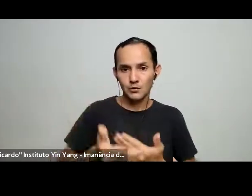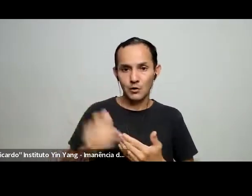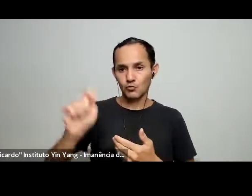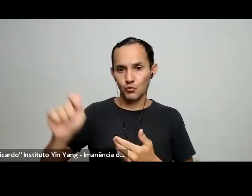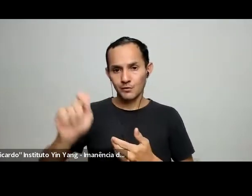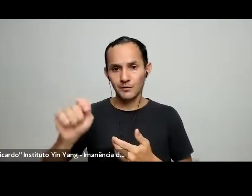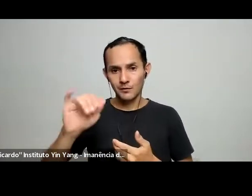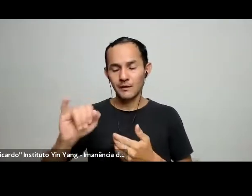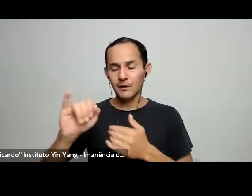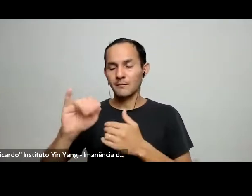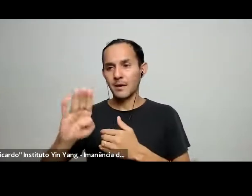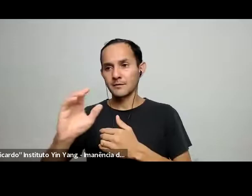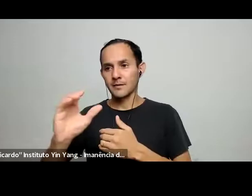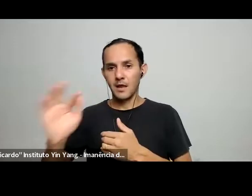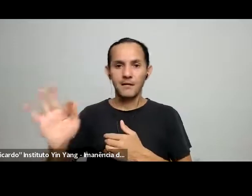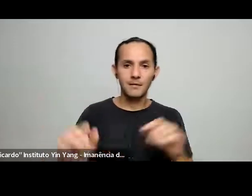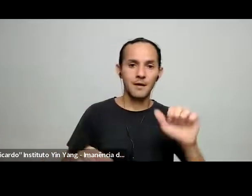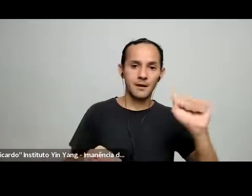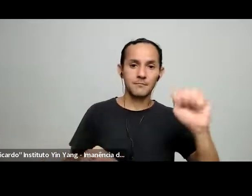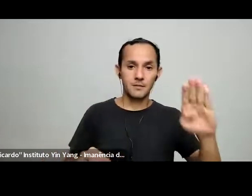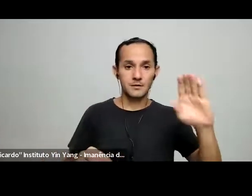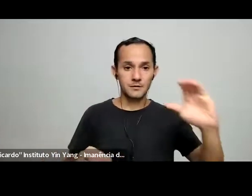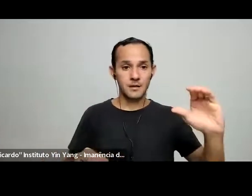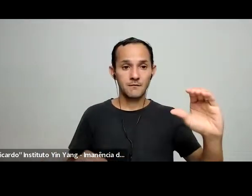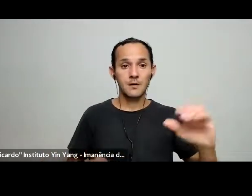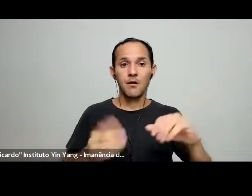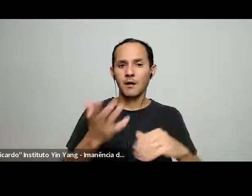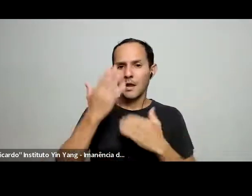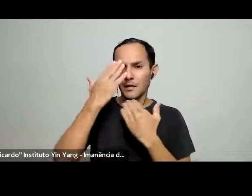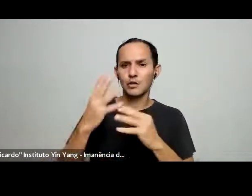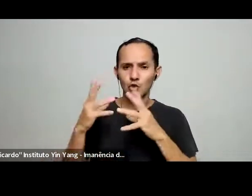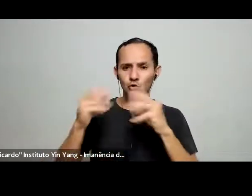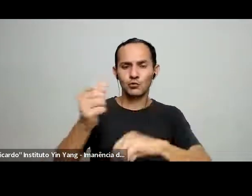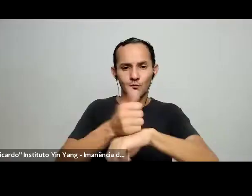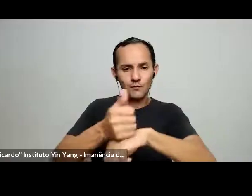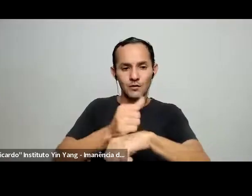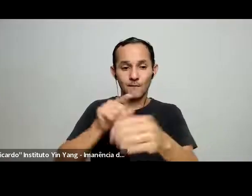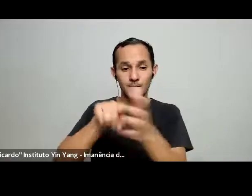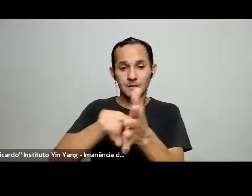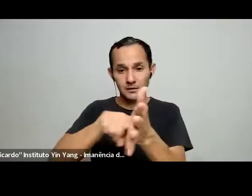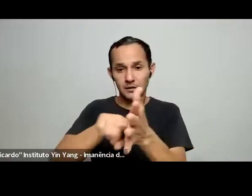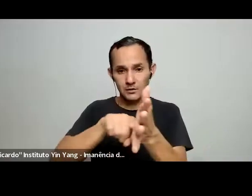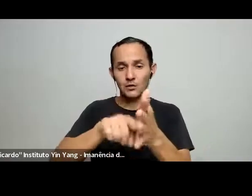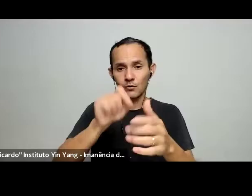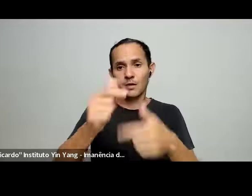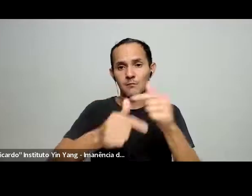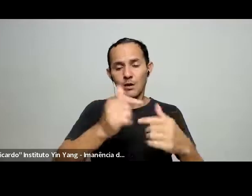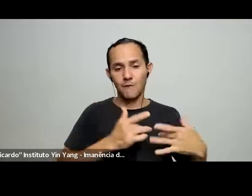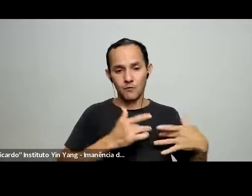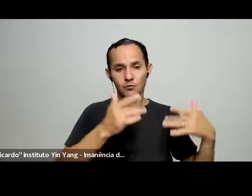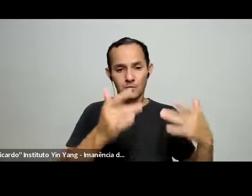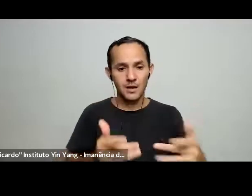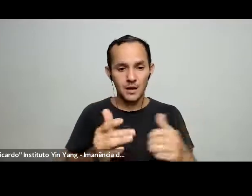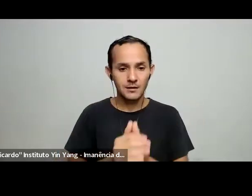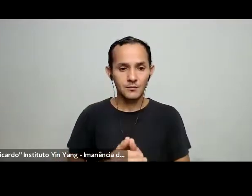pelo IBCF, pela ABC. Eu quero agradecer a todos os pesquisadores que foram voluntários na rede e